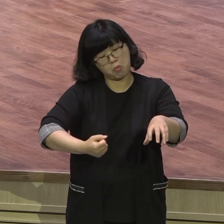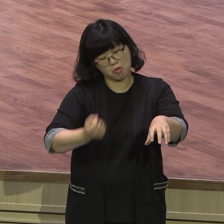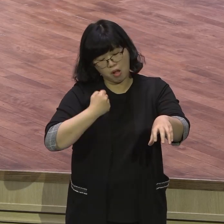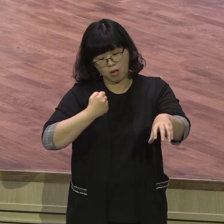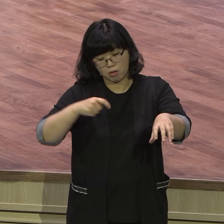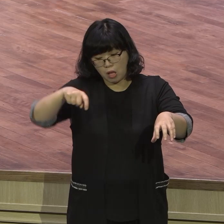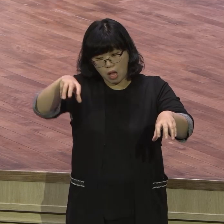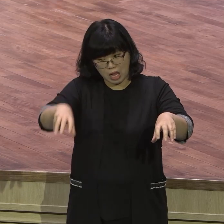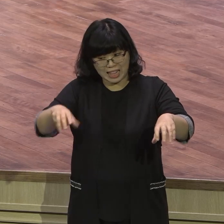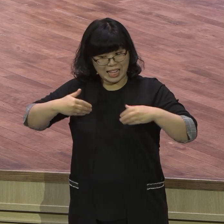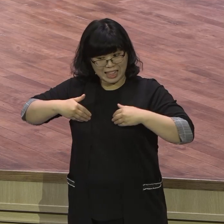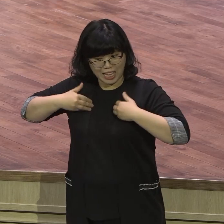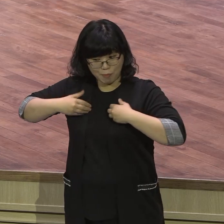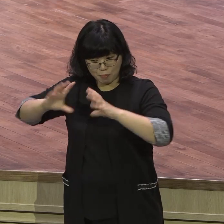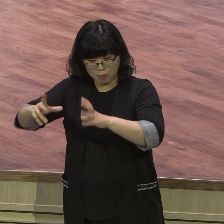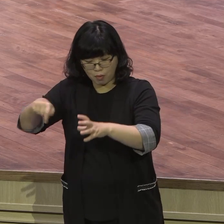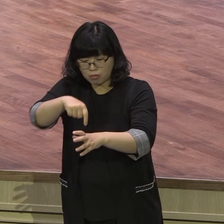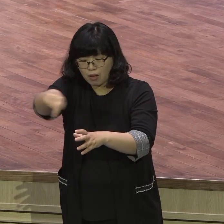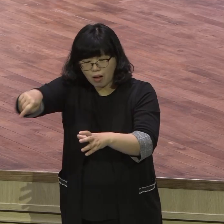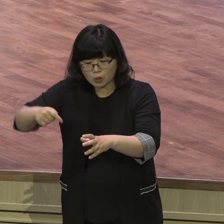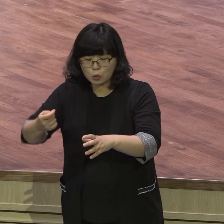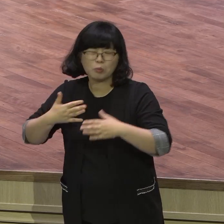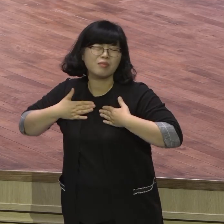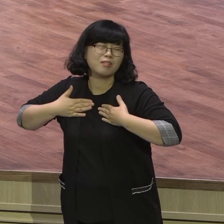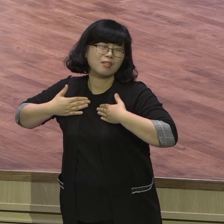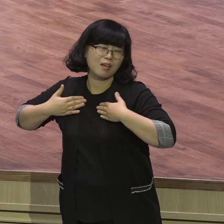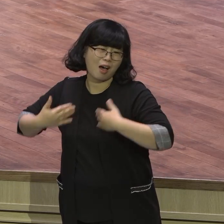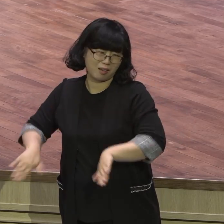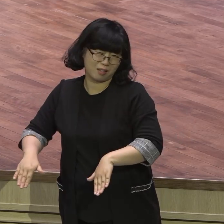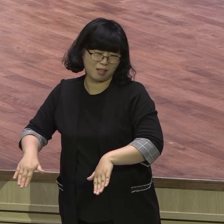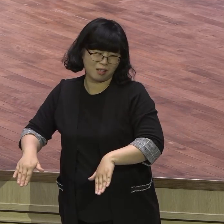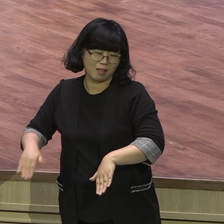강했지만 한 가지 결정적인 약점이 있었어요. 그게 뭐냐.